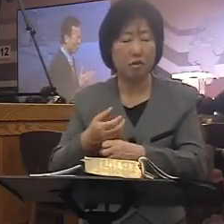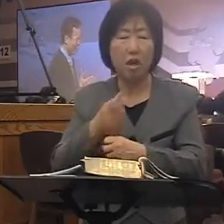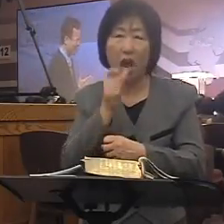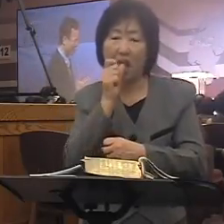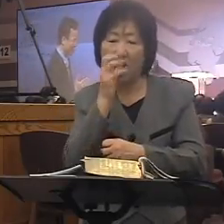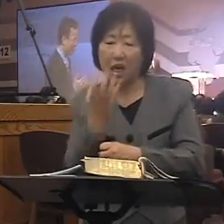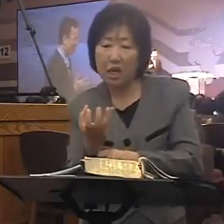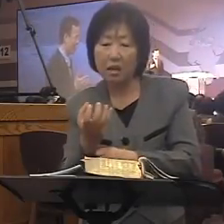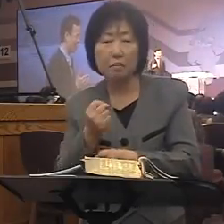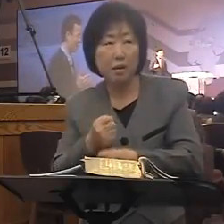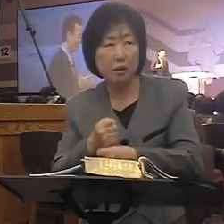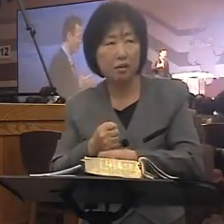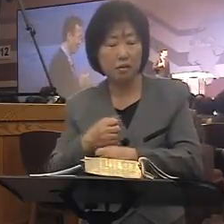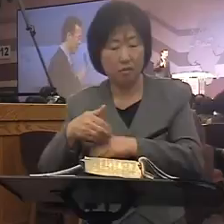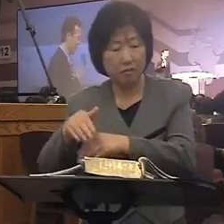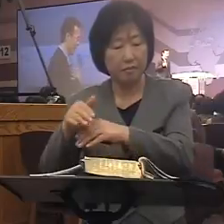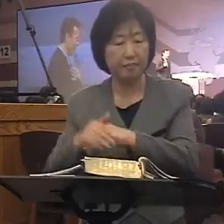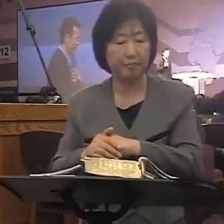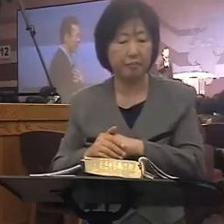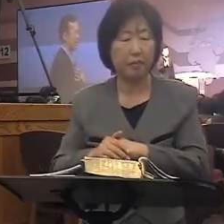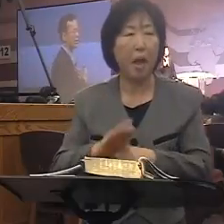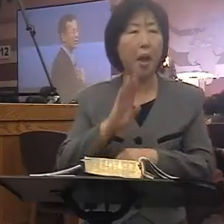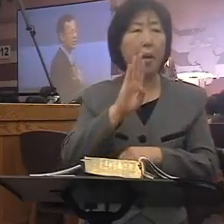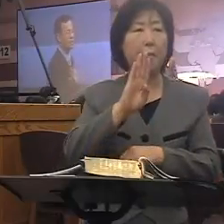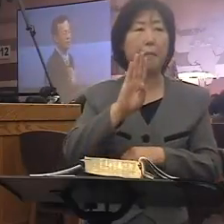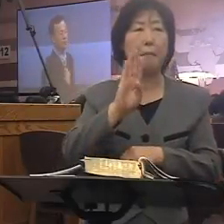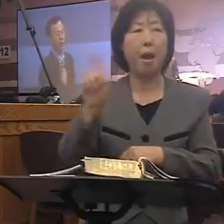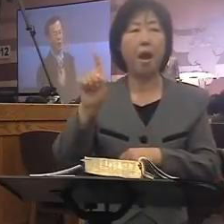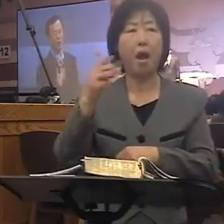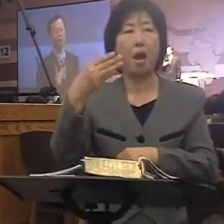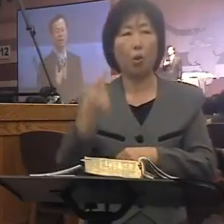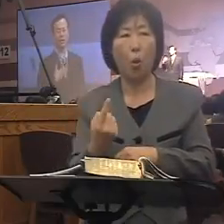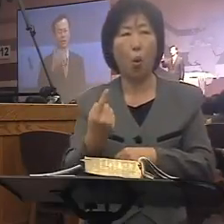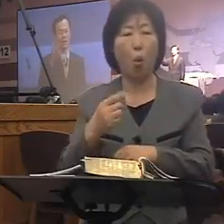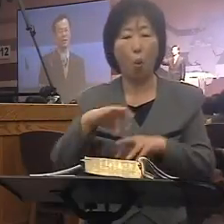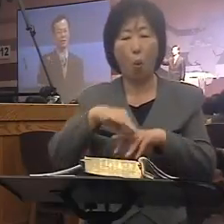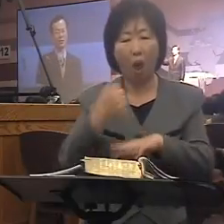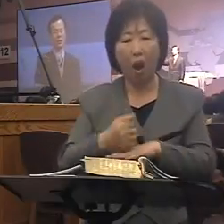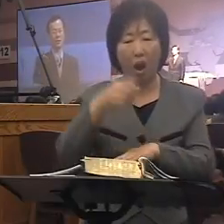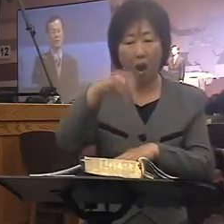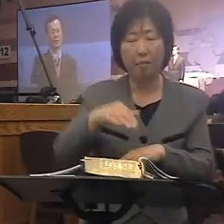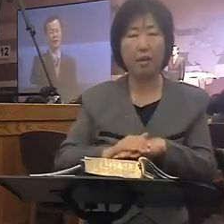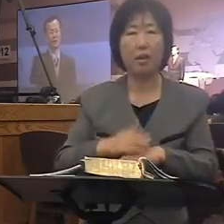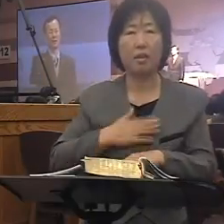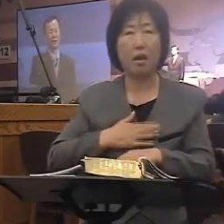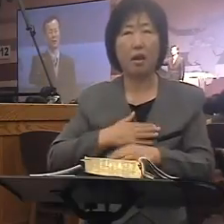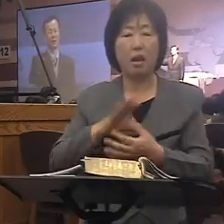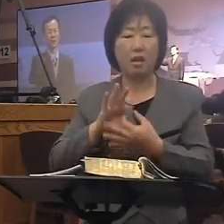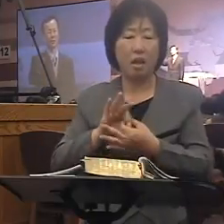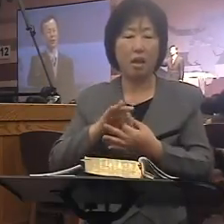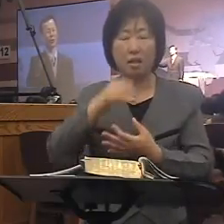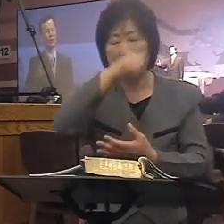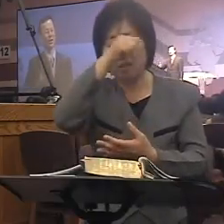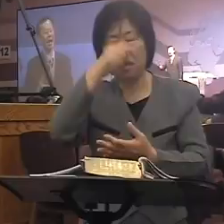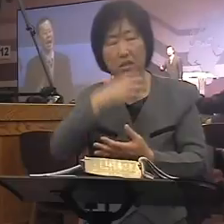오죽했으면 야곱이 나중에 바로 왕 앞에서 나의 평생 슬픔과 외로움뿐이라고 얘기했겠어요. 그 정도로 그에게